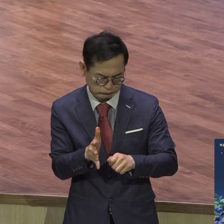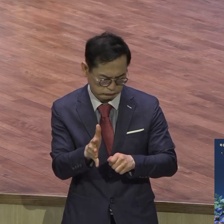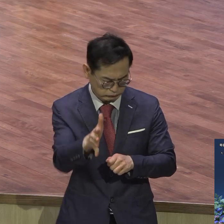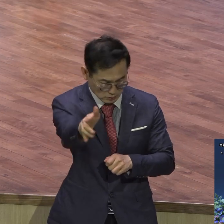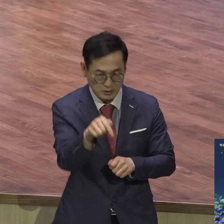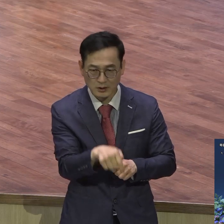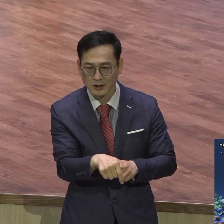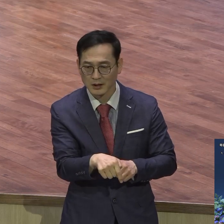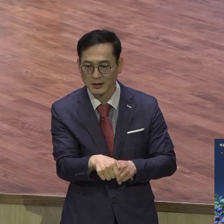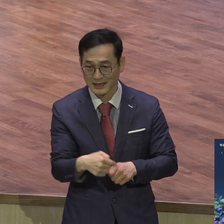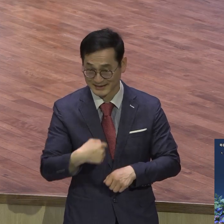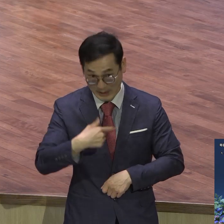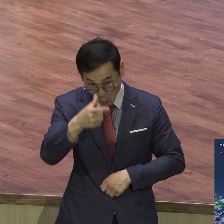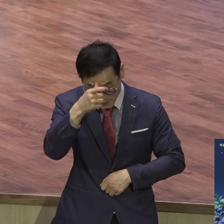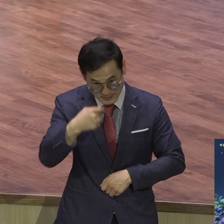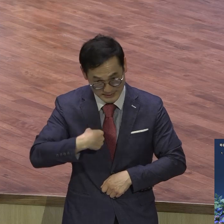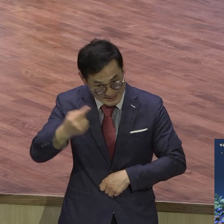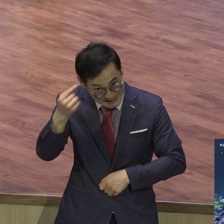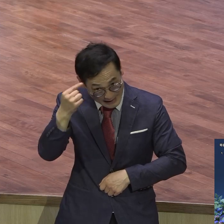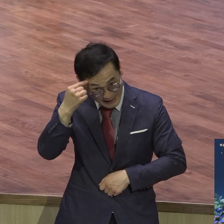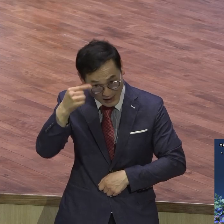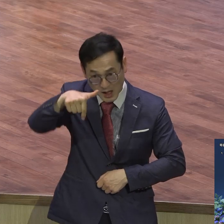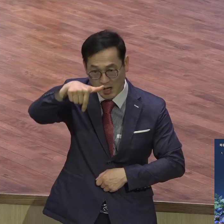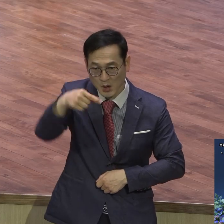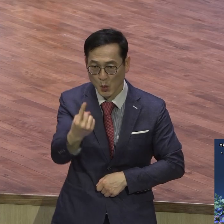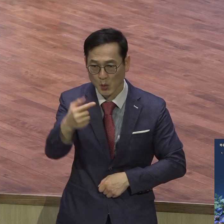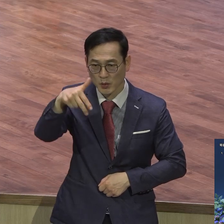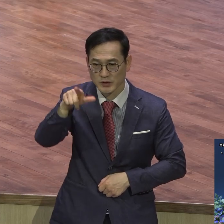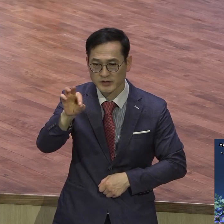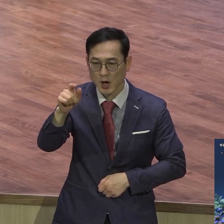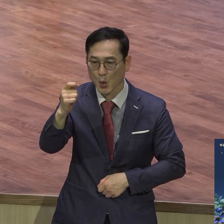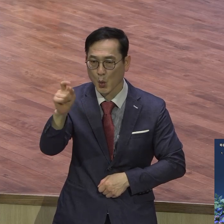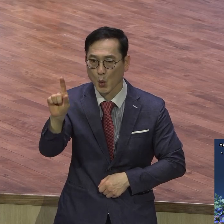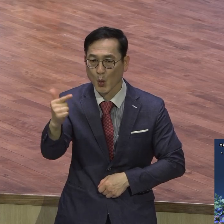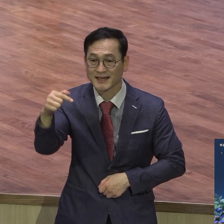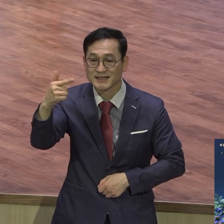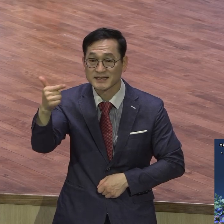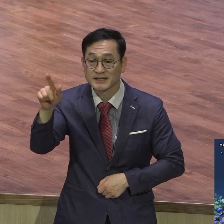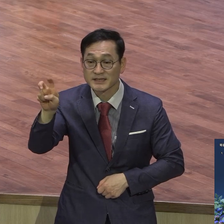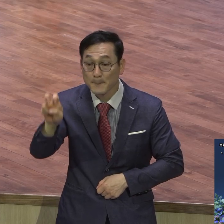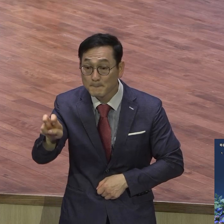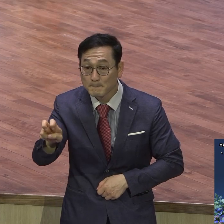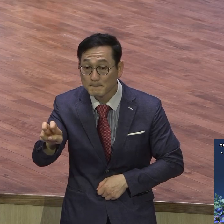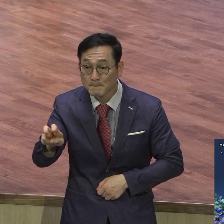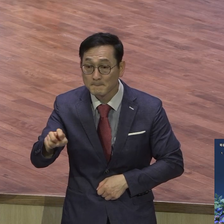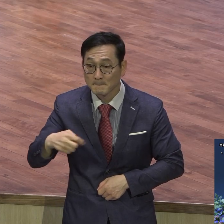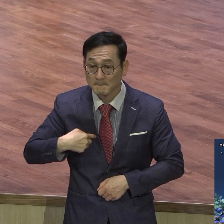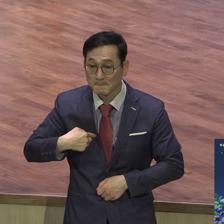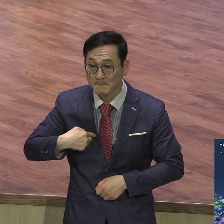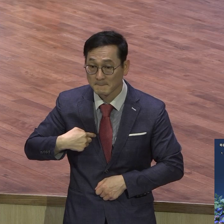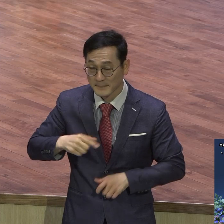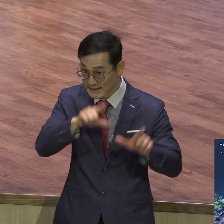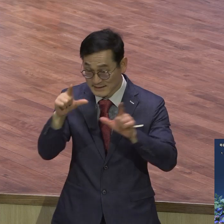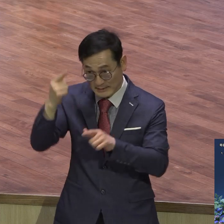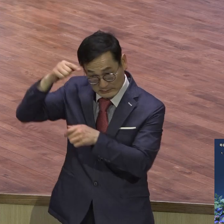자기 고정관념 이거 무슨 거예요? 자기가 살아오면서 가졌던 고정관념